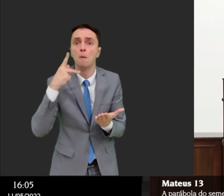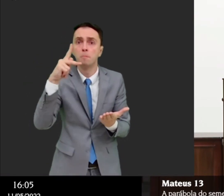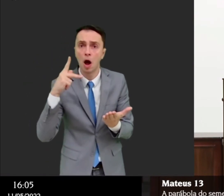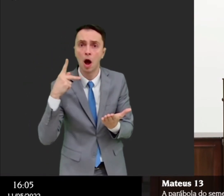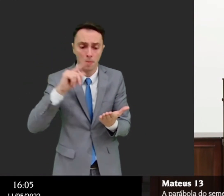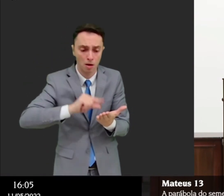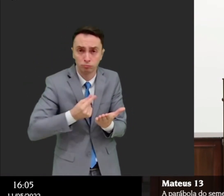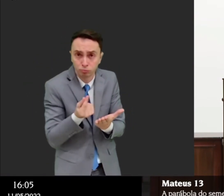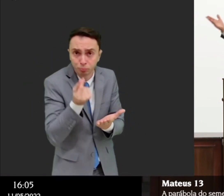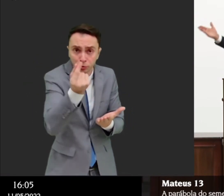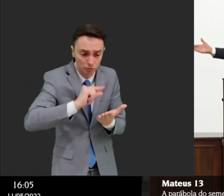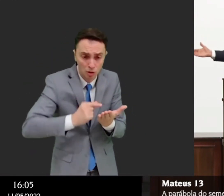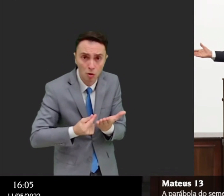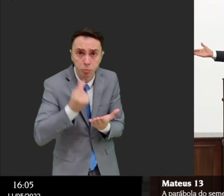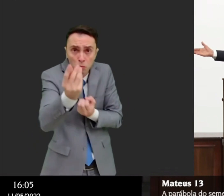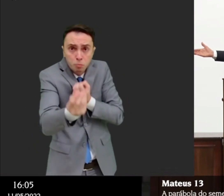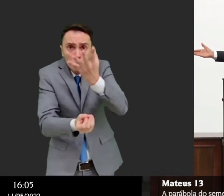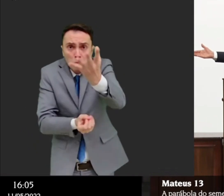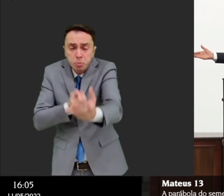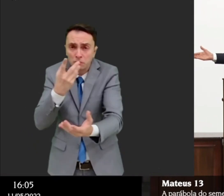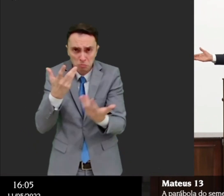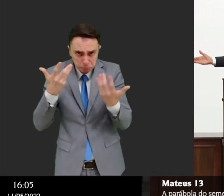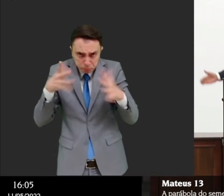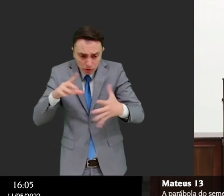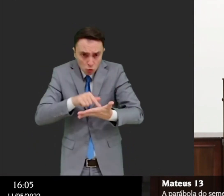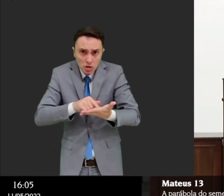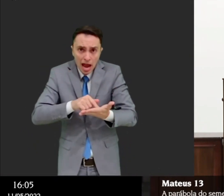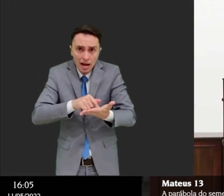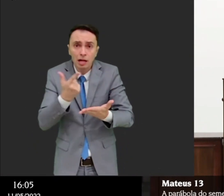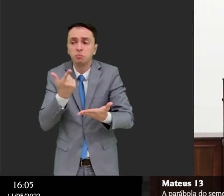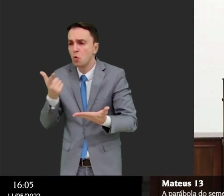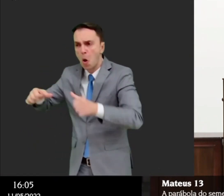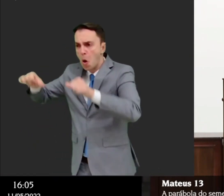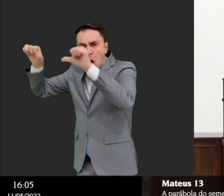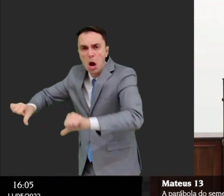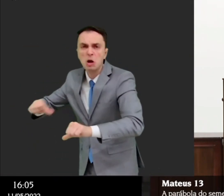quer semente boa? Então pega aí, carrapicho.